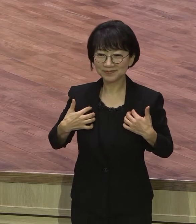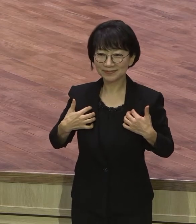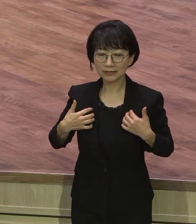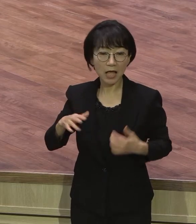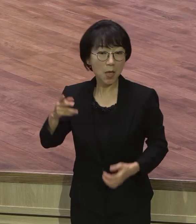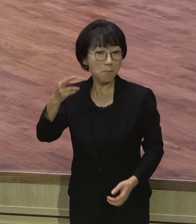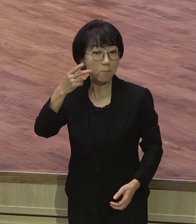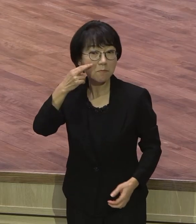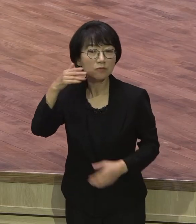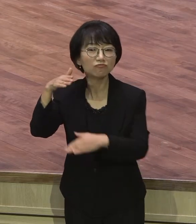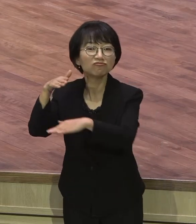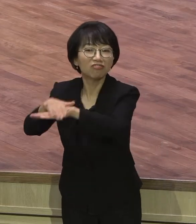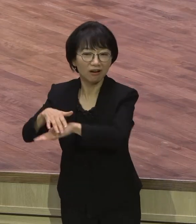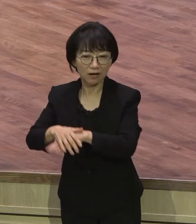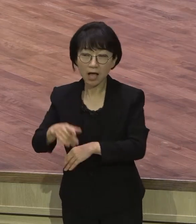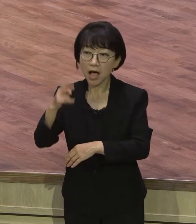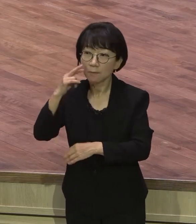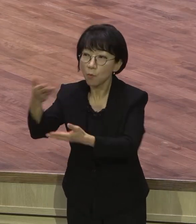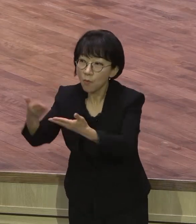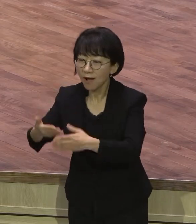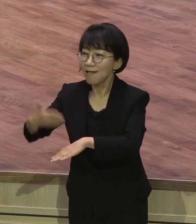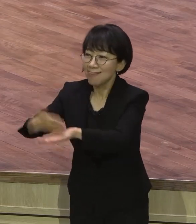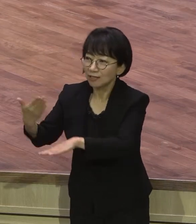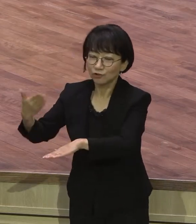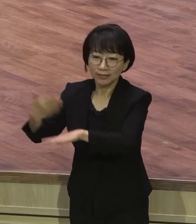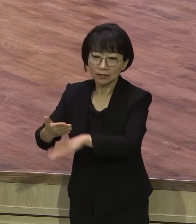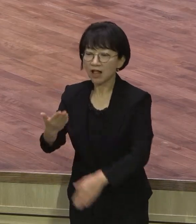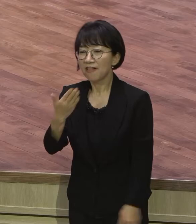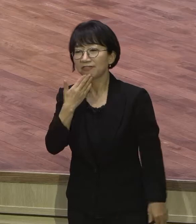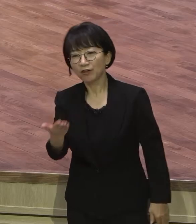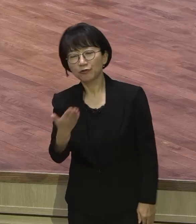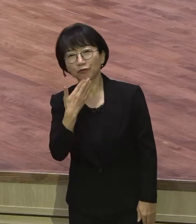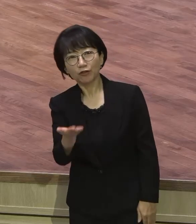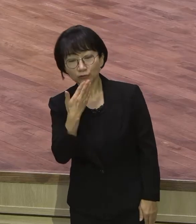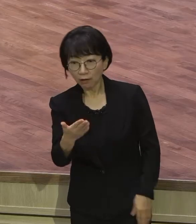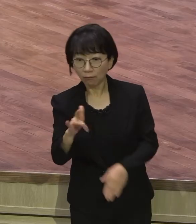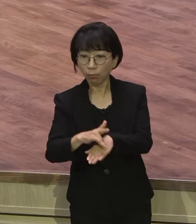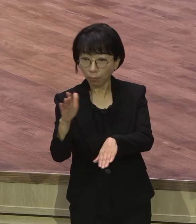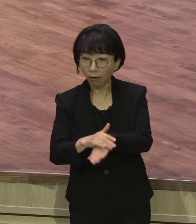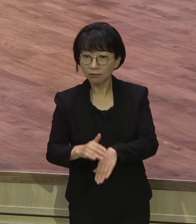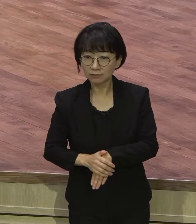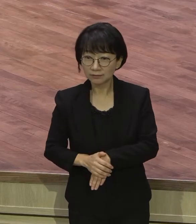미국은 그래요. 뭐 조금만 땡큐 땡큐 땡큐 땡큐 이게 붙었어.